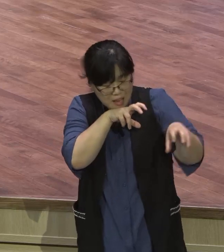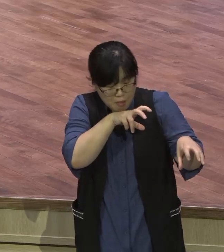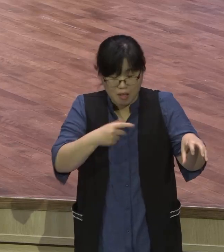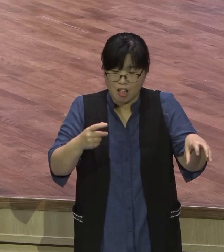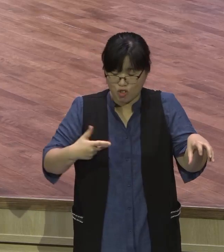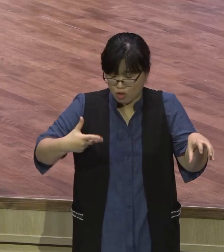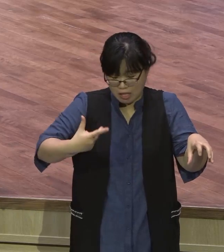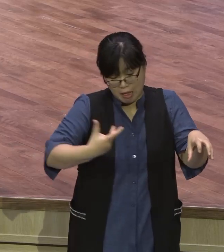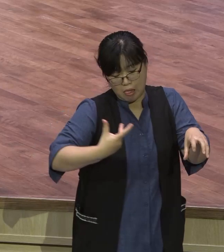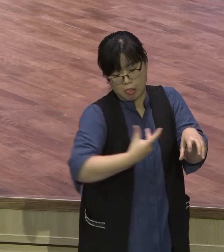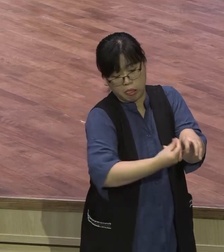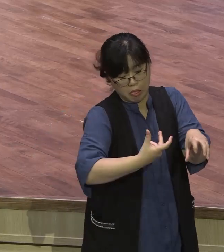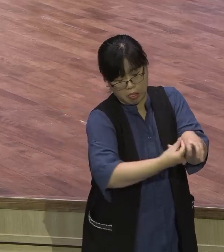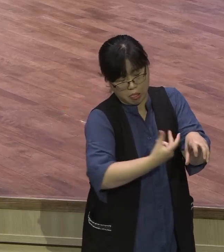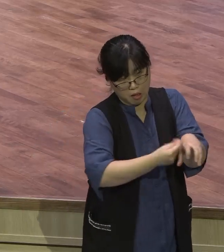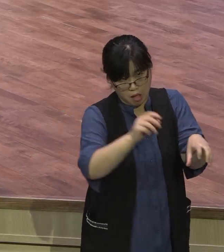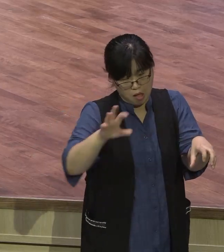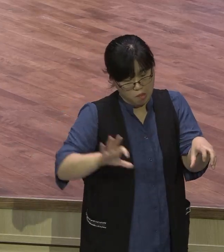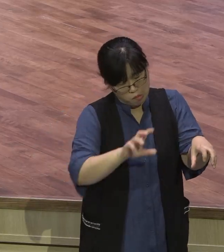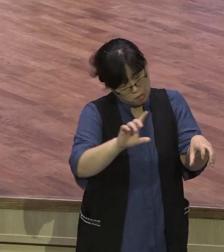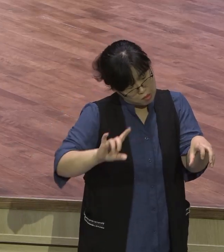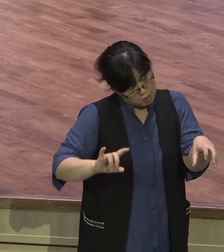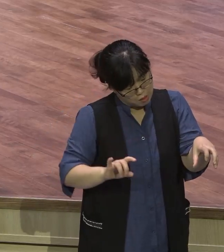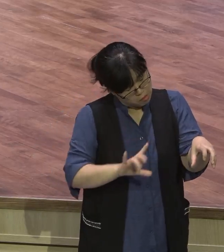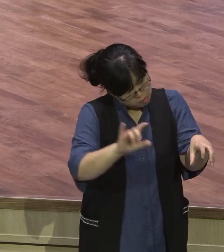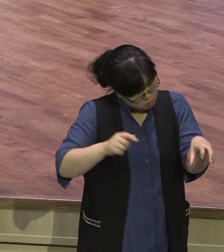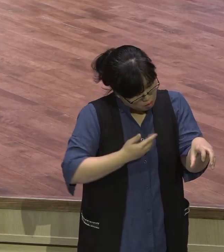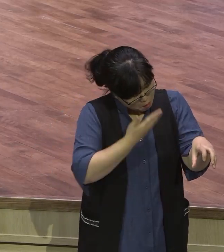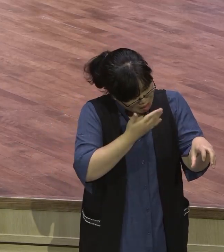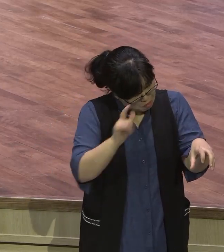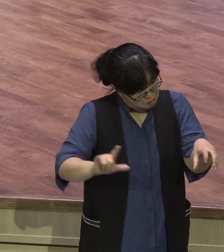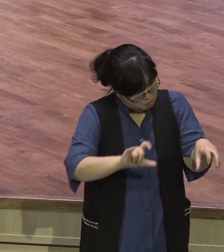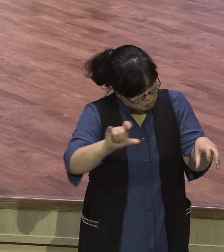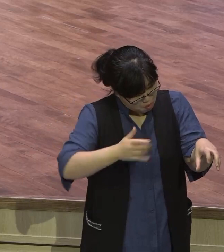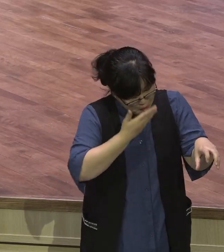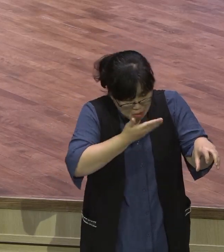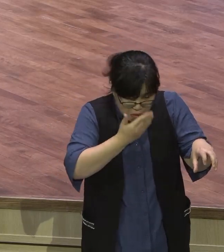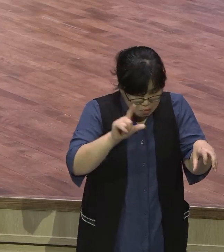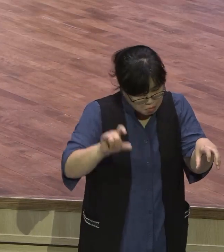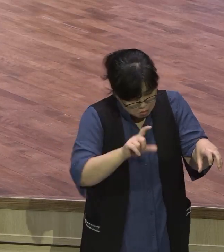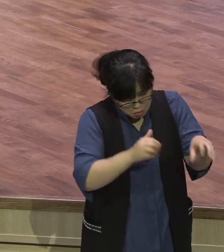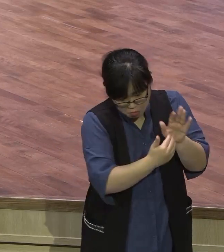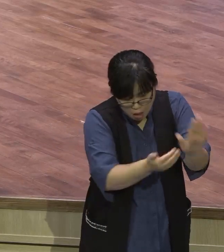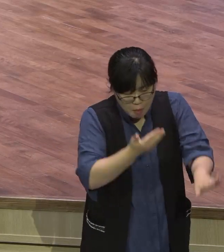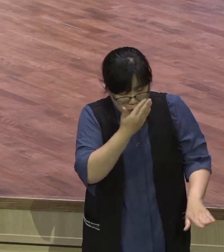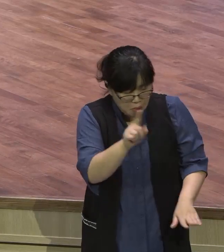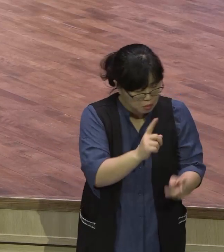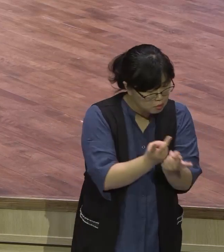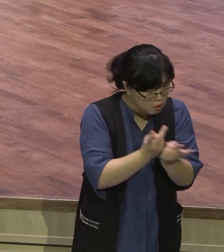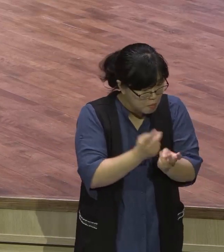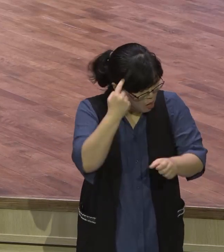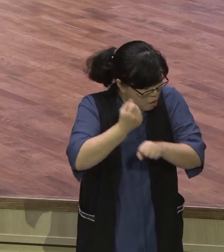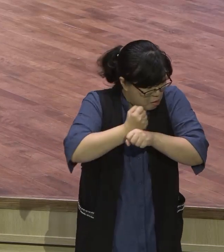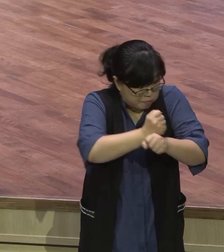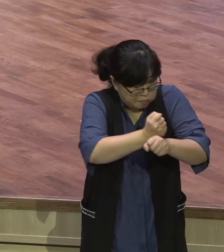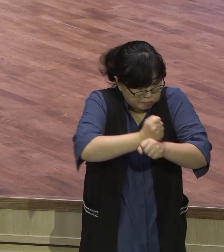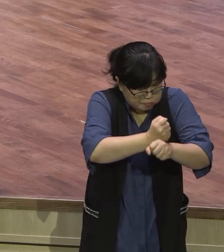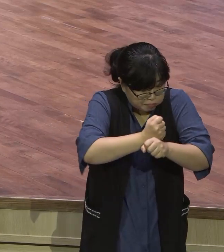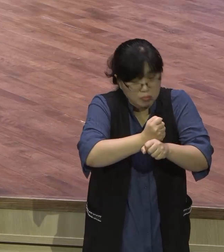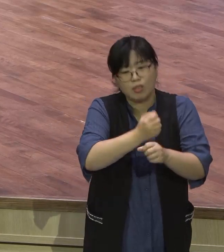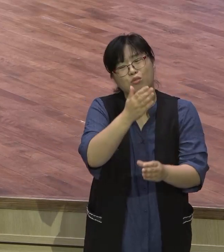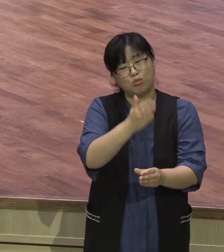모르고 전문가들이 엄청 또 염려를 하고 있어요 백신이 나온다고 믿을 수 없어요 맞으면 더 큰 암균이 걸려요